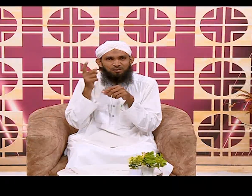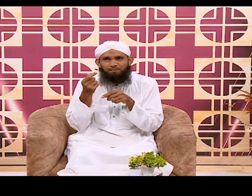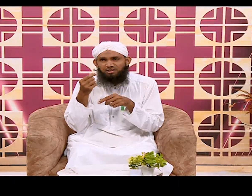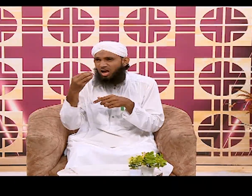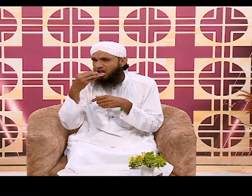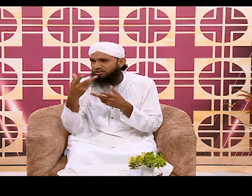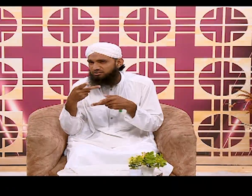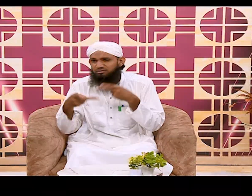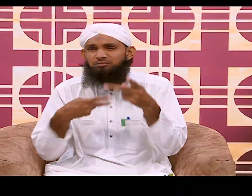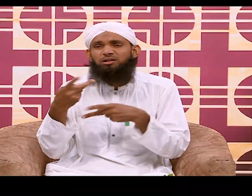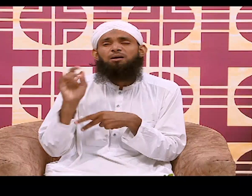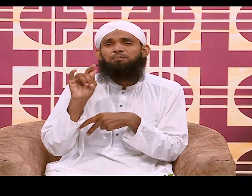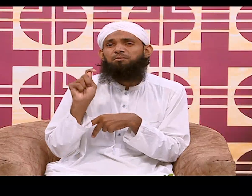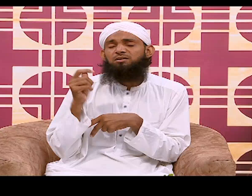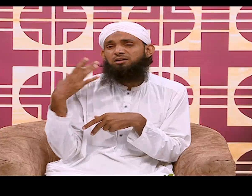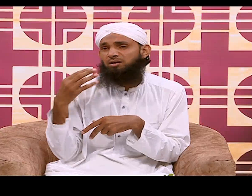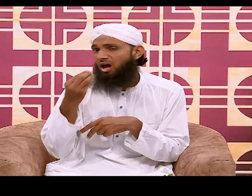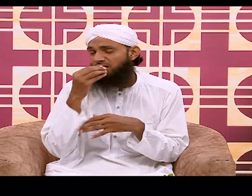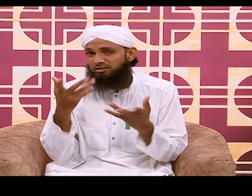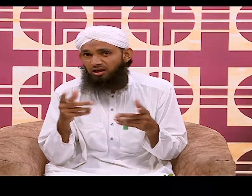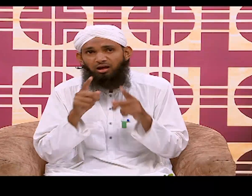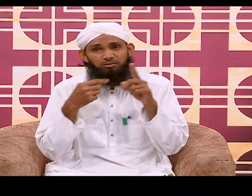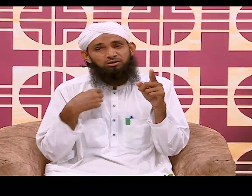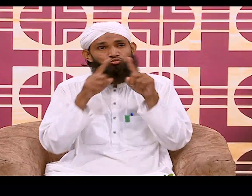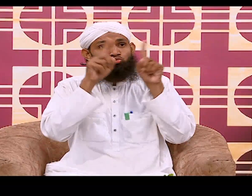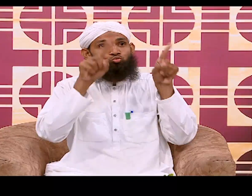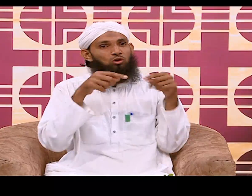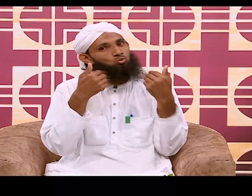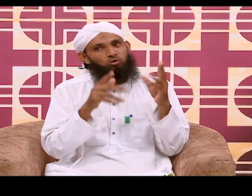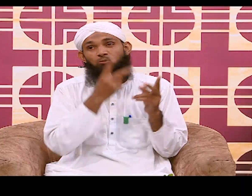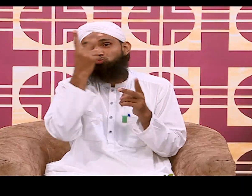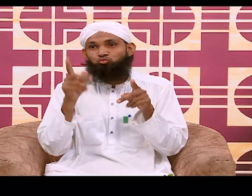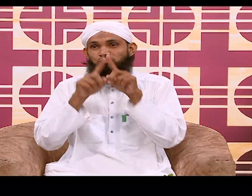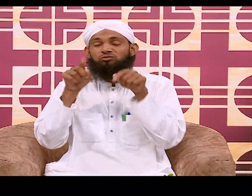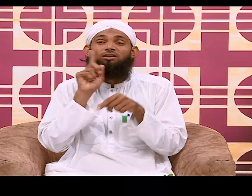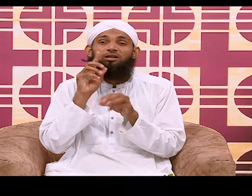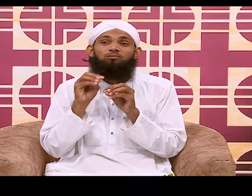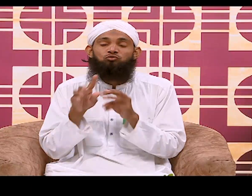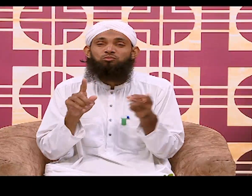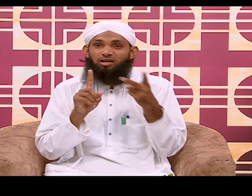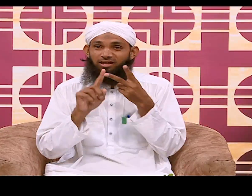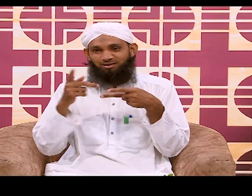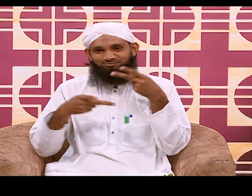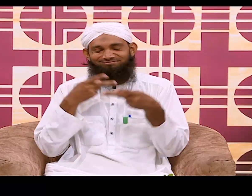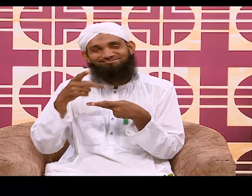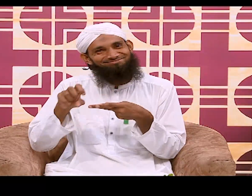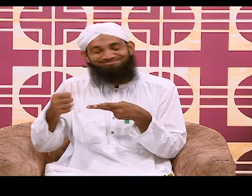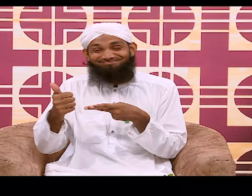ہے، کھانا کیا ہے، ایک دکان بنا لی ہے، اب دوسری کب بنانی ہے، ایک کاروبار کامیاب ہو